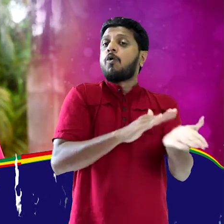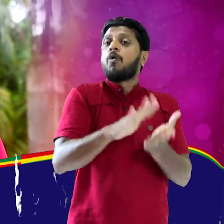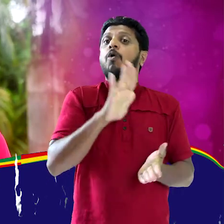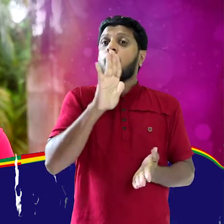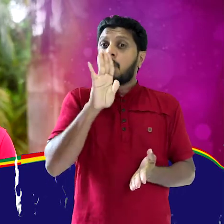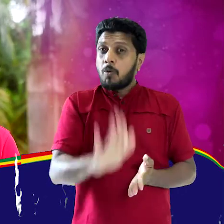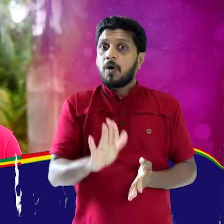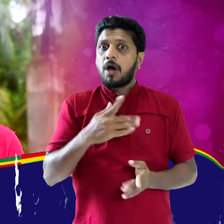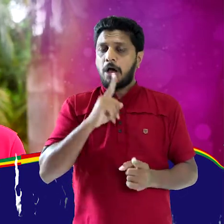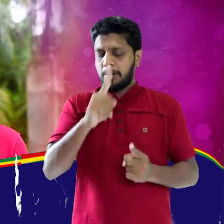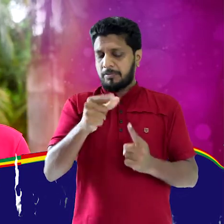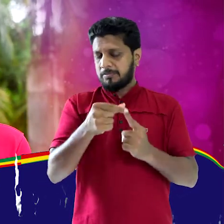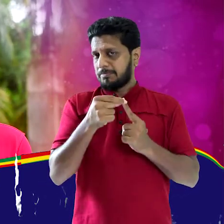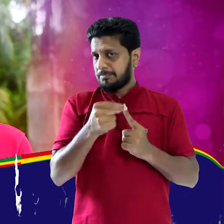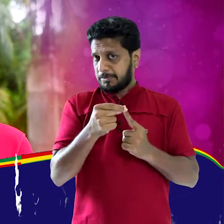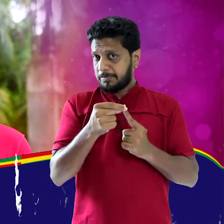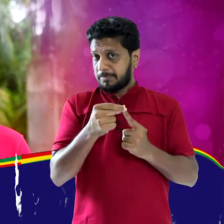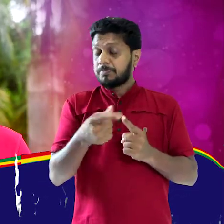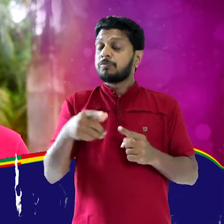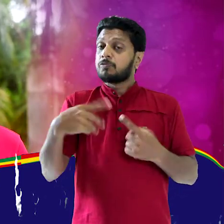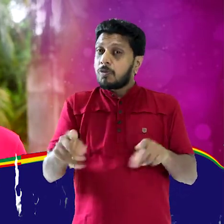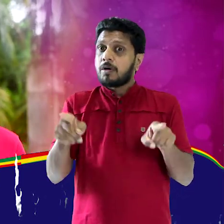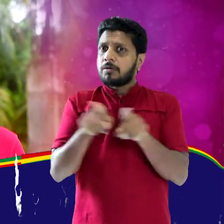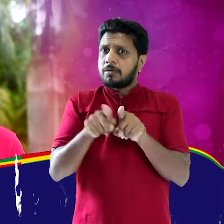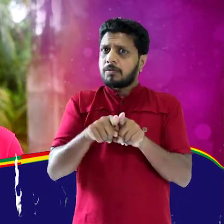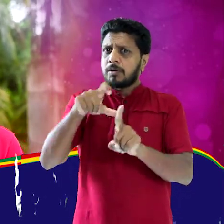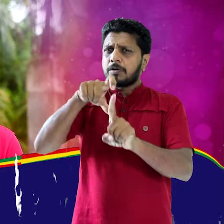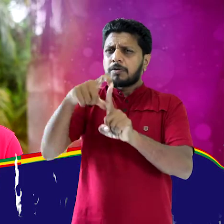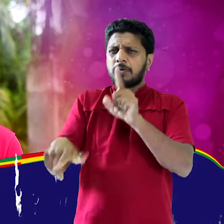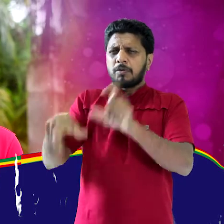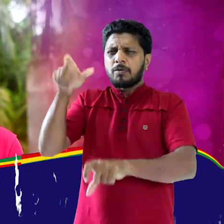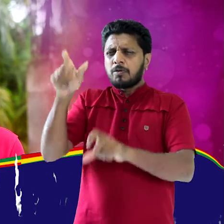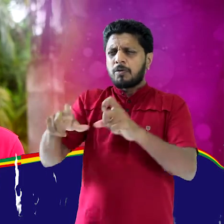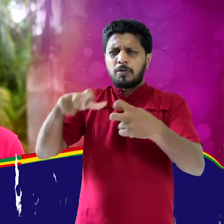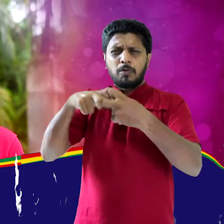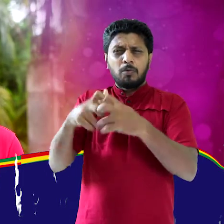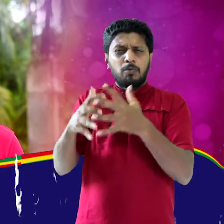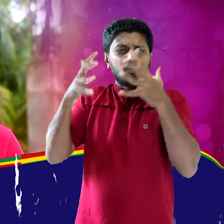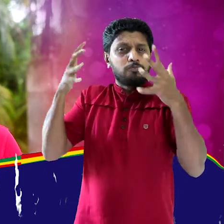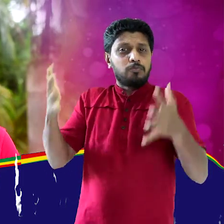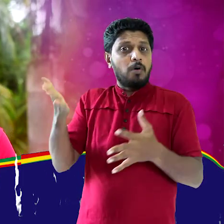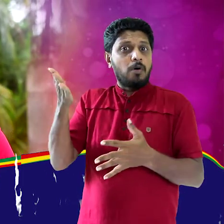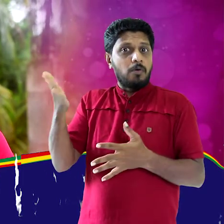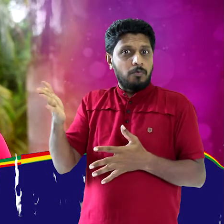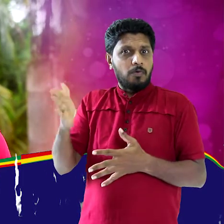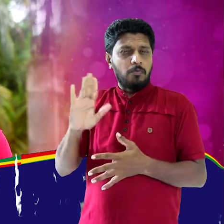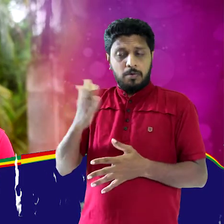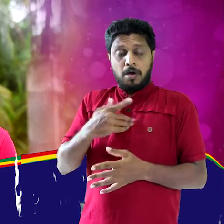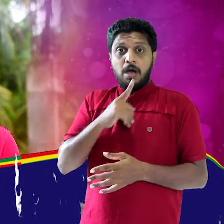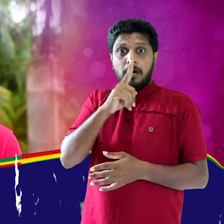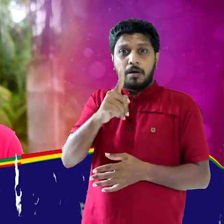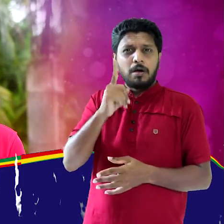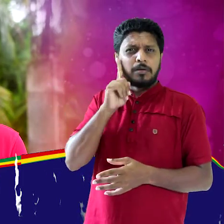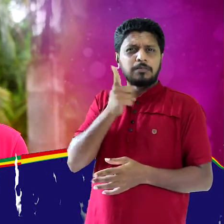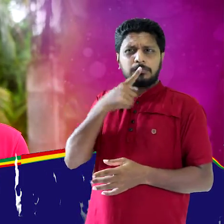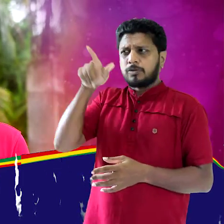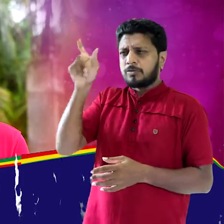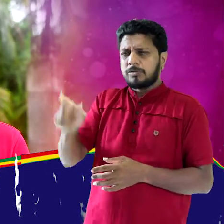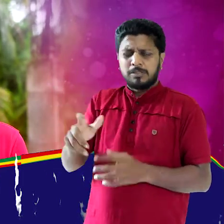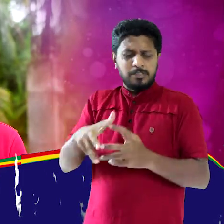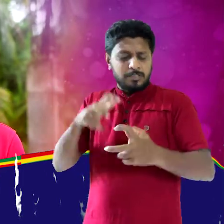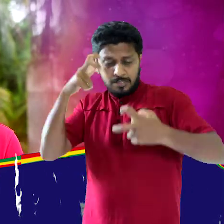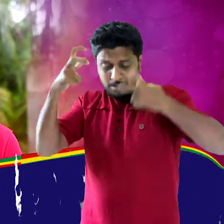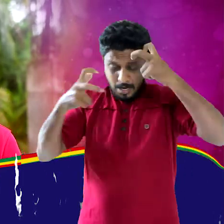ඒ වෙනුවෙන් පෙනී සිටිනවා කියන කාරණාව සඳහන් කරනවා. ඒ වගේම ආබාධිතයන් මුහුණ දෙන ප්‍රශ්න රාශියක් විශේෂයෙන්ම ශ්‍රවණ සහ කතන ආබාධිත අය